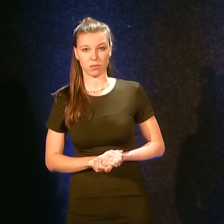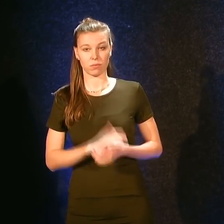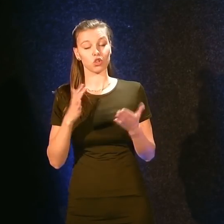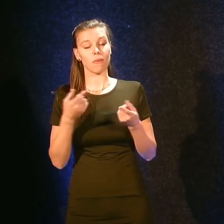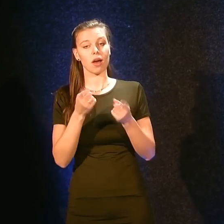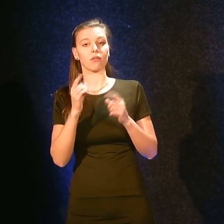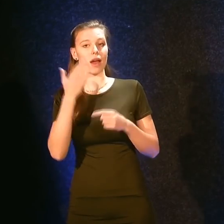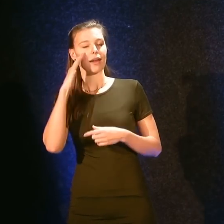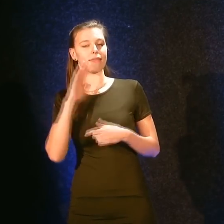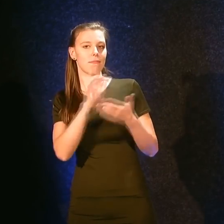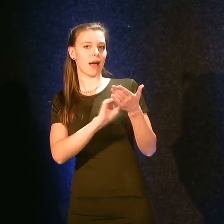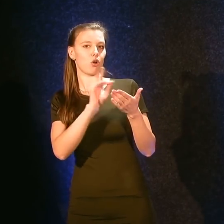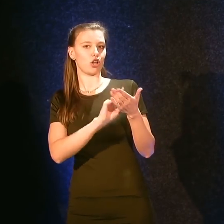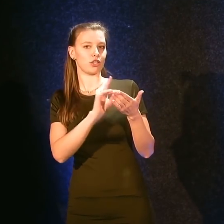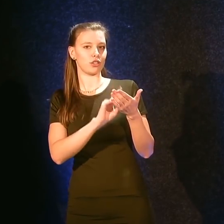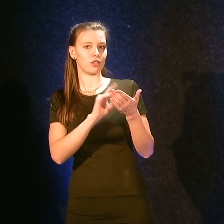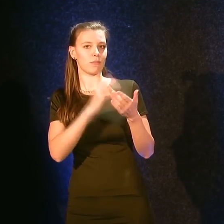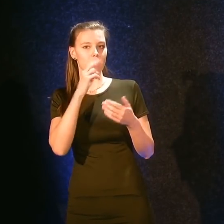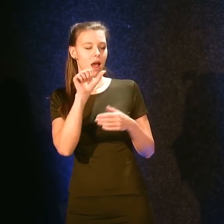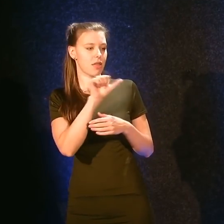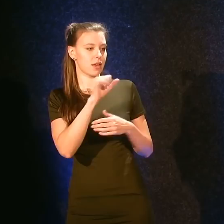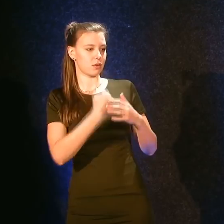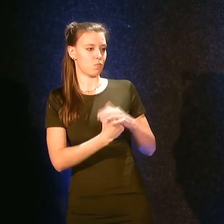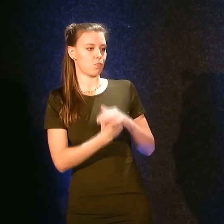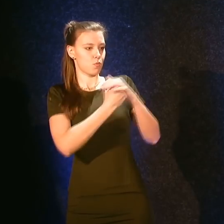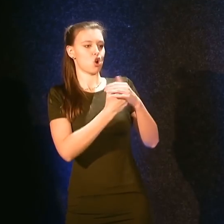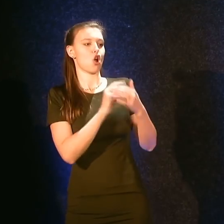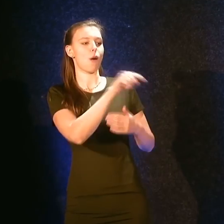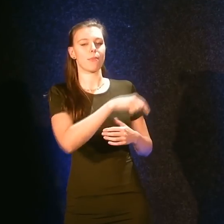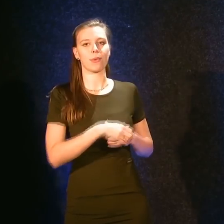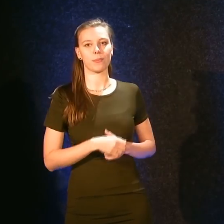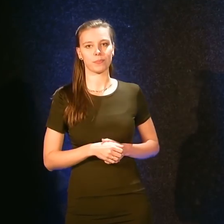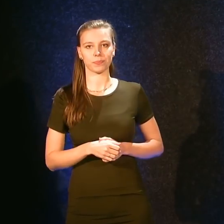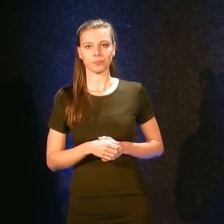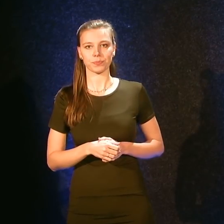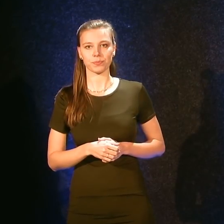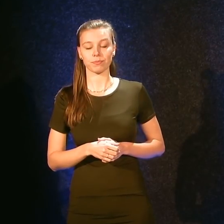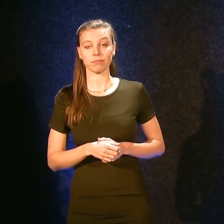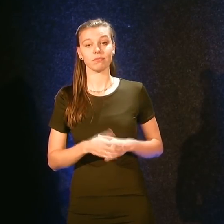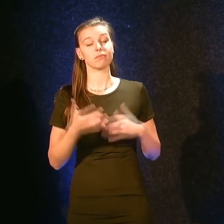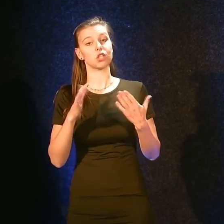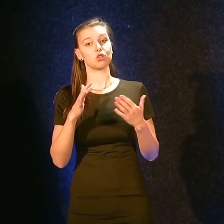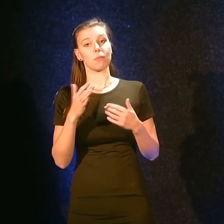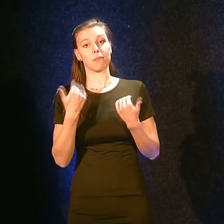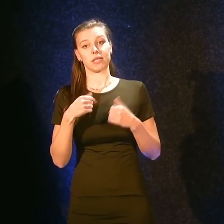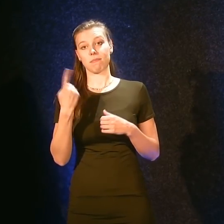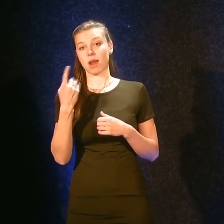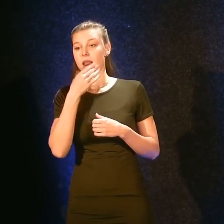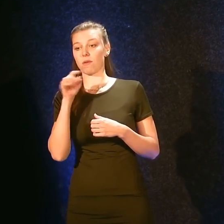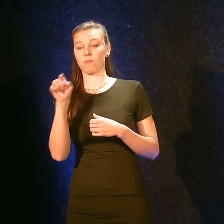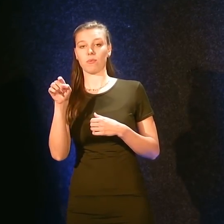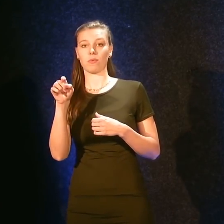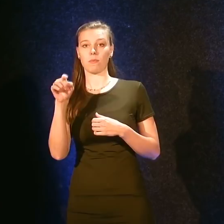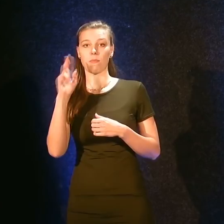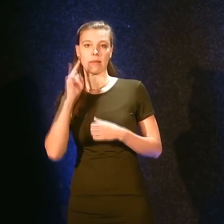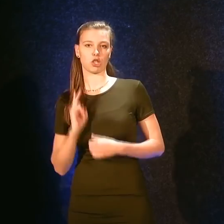Paulussen. Dat je anderen probeert moed in te spreken. Er zijn mensen die lijken meer op de matrozen.